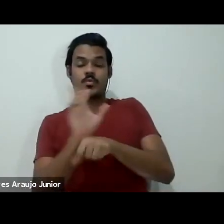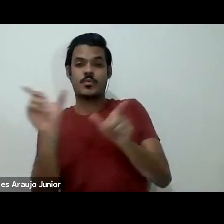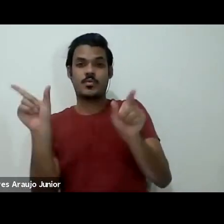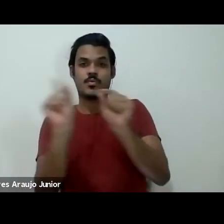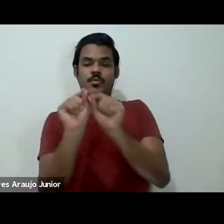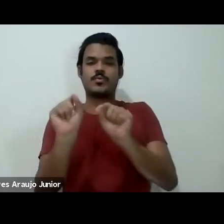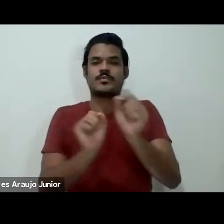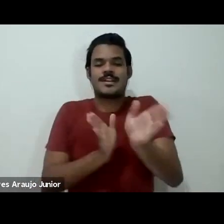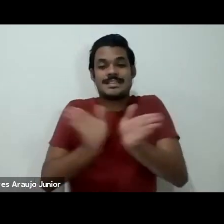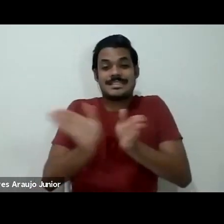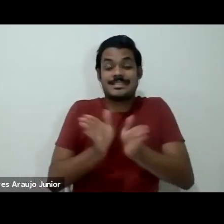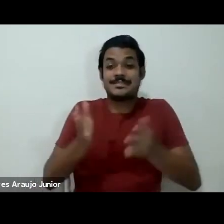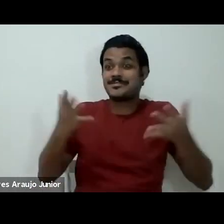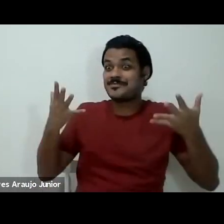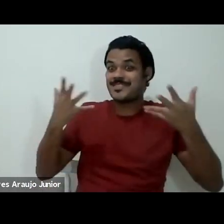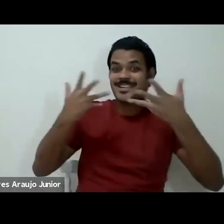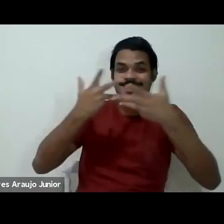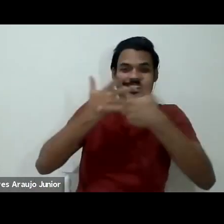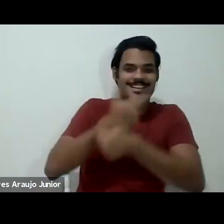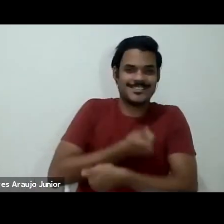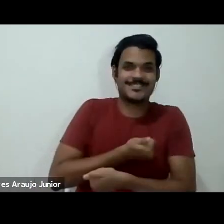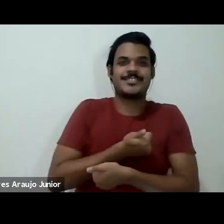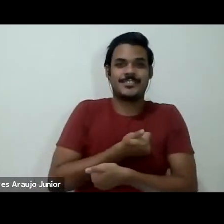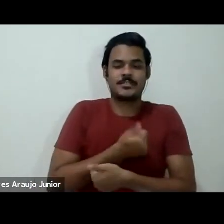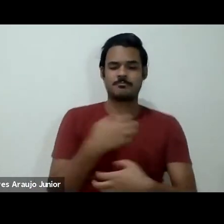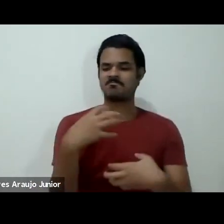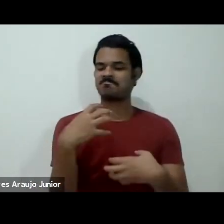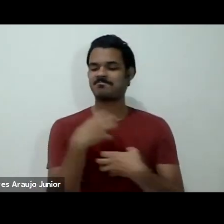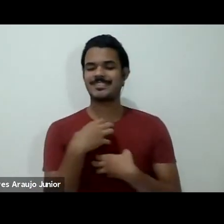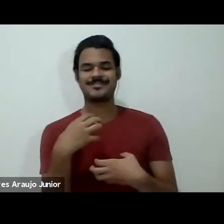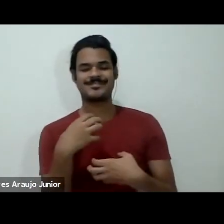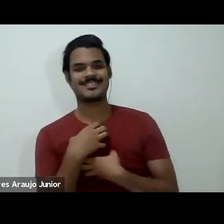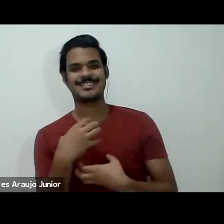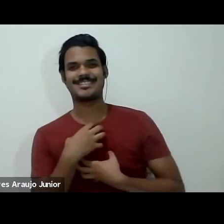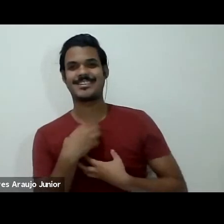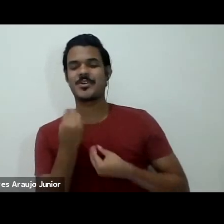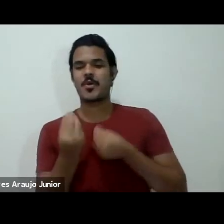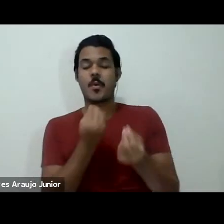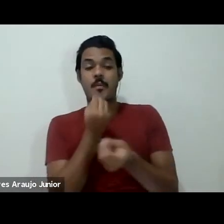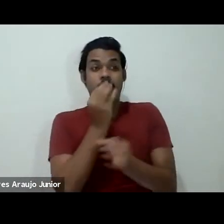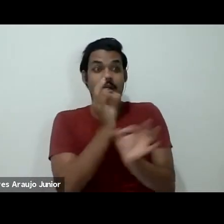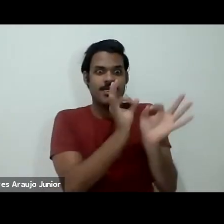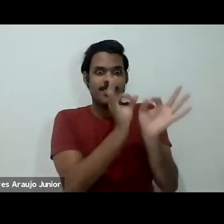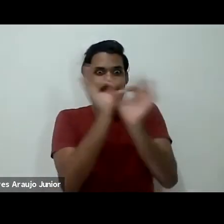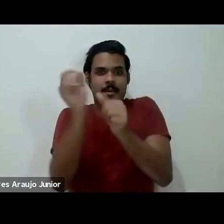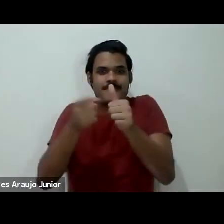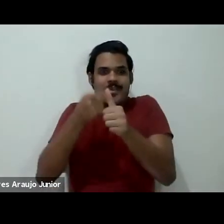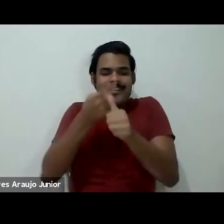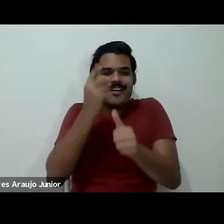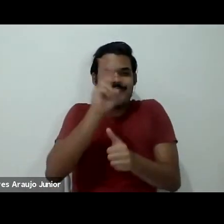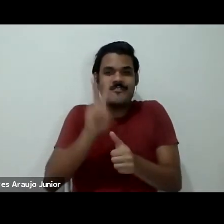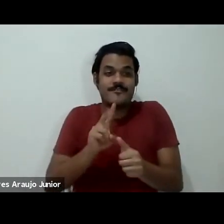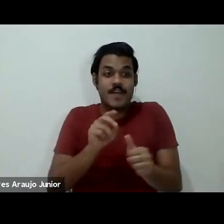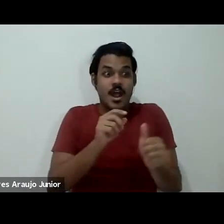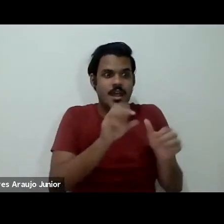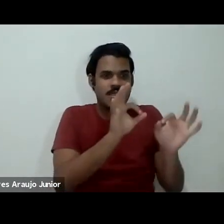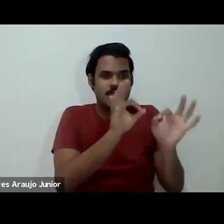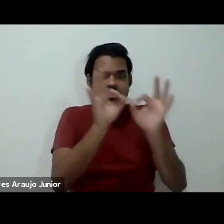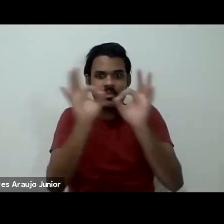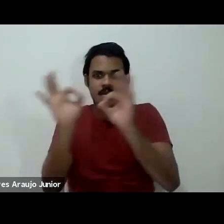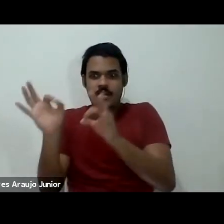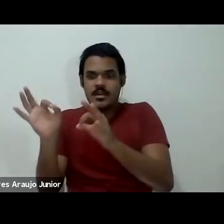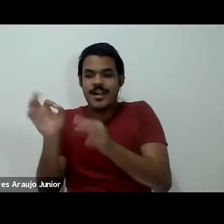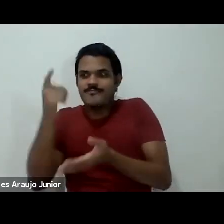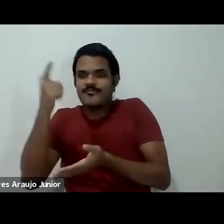sensibilidade impressionante, que me tocou muito quando eu assisti pela primeira vez, tive que assistir algumas vezes,